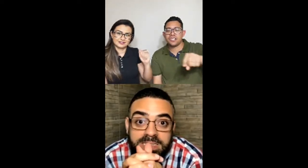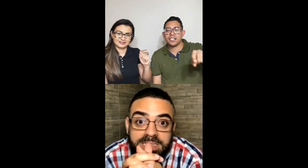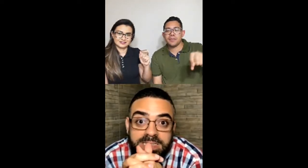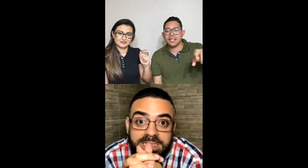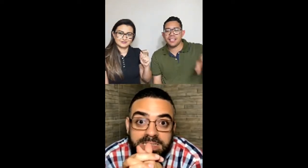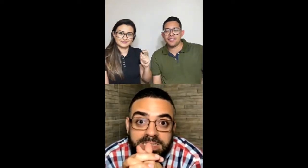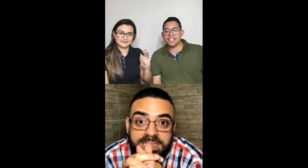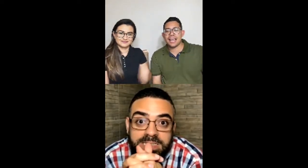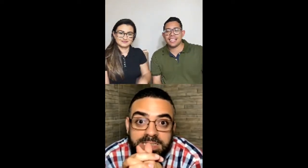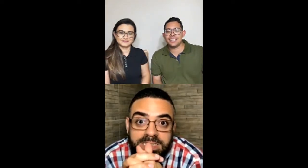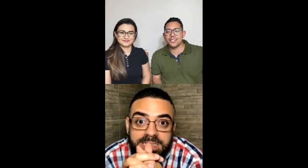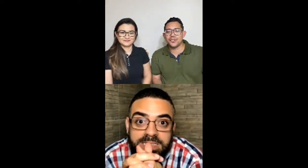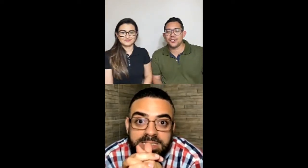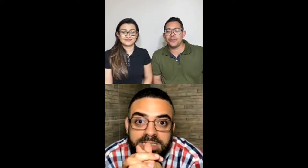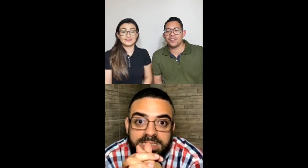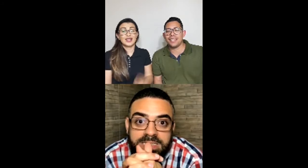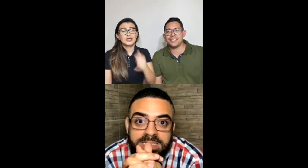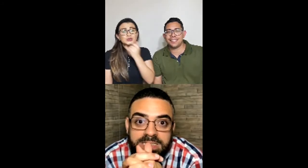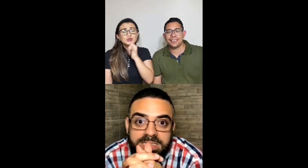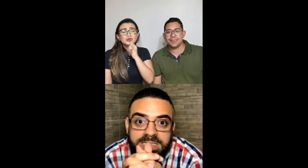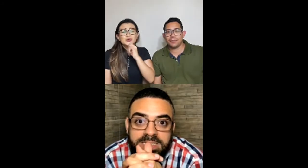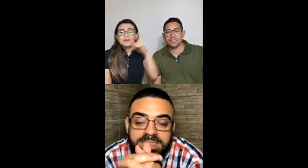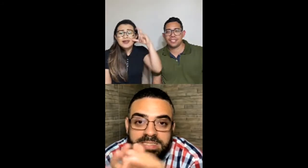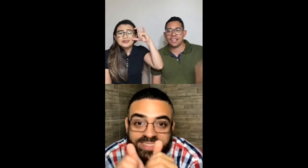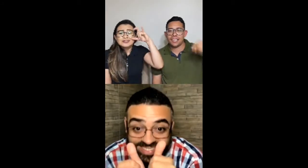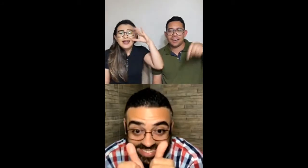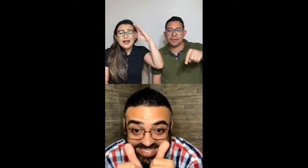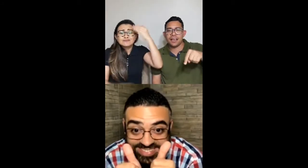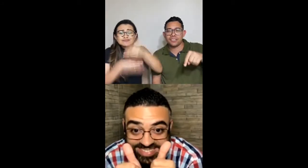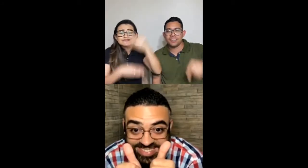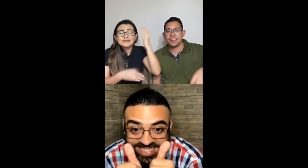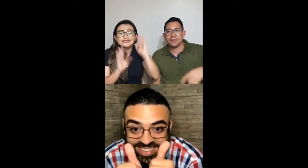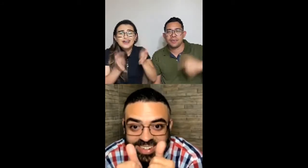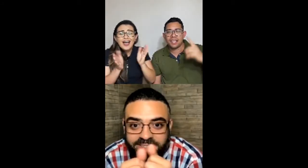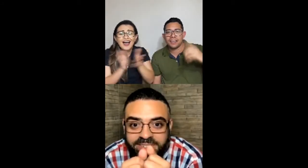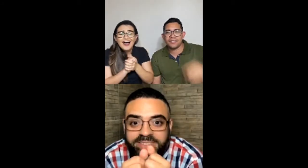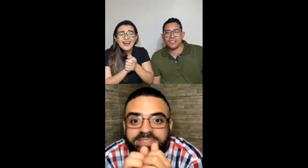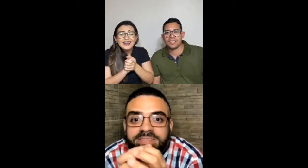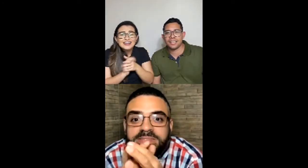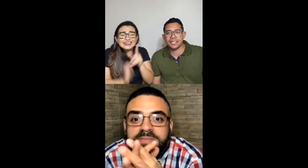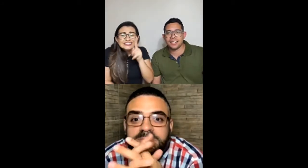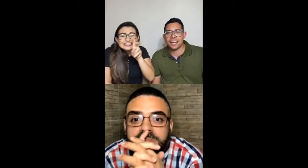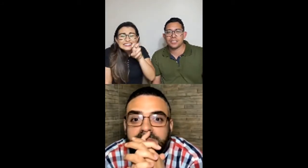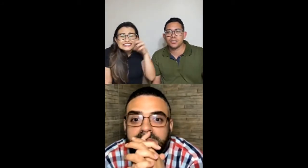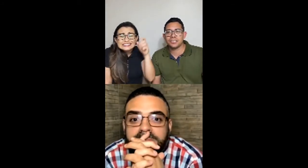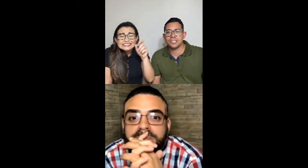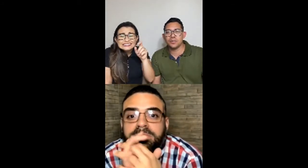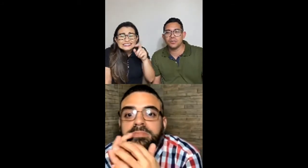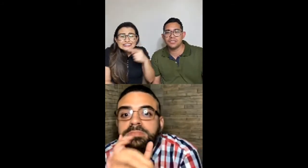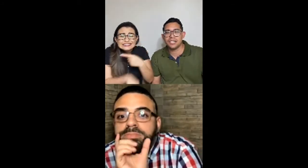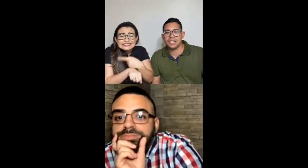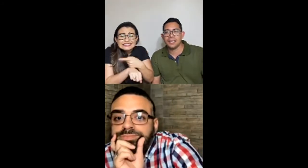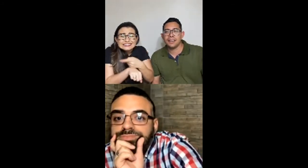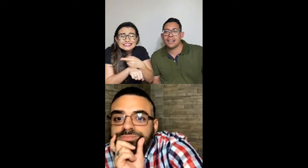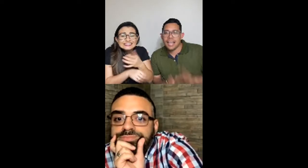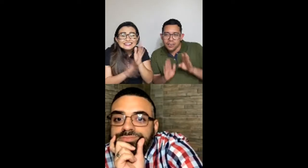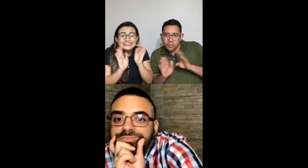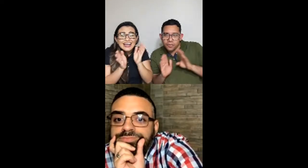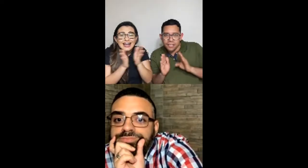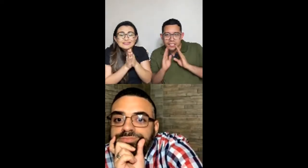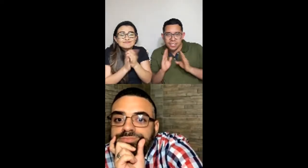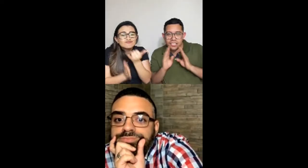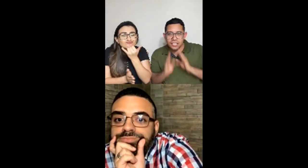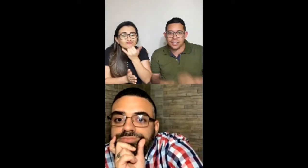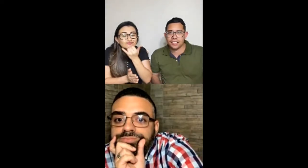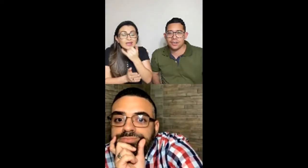gente termina e finaliza aqui no Face, pode ser? Aqui aí embaixo? Que aí já falta 14 segundos aí. Aí no